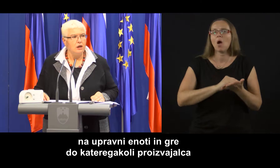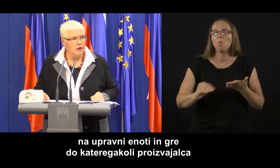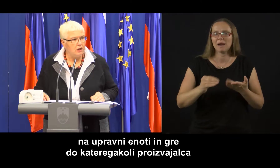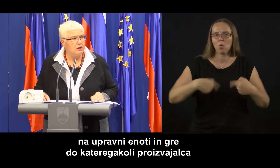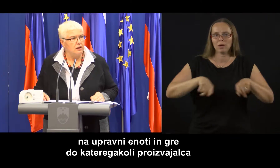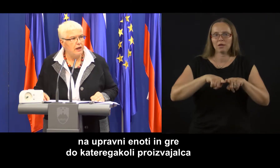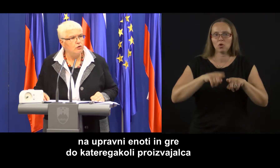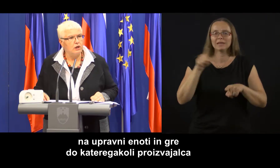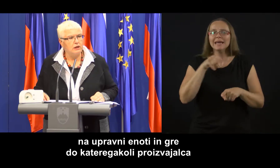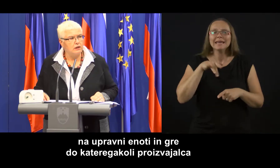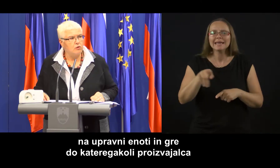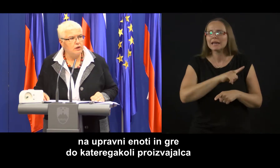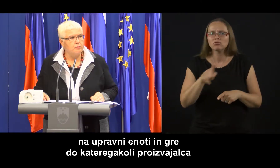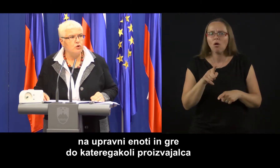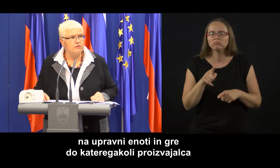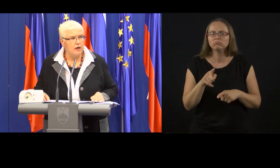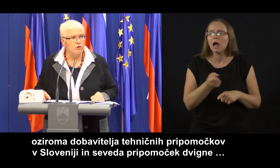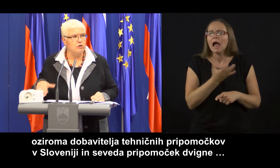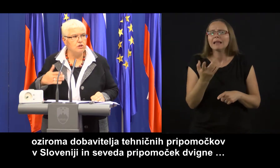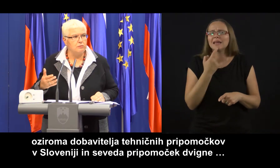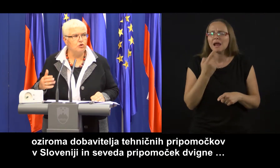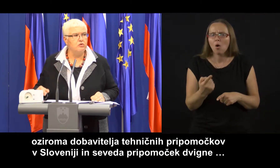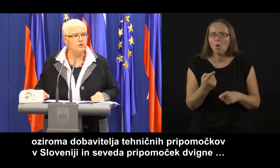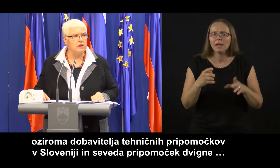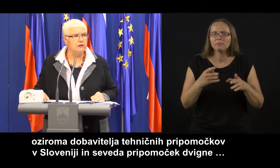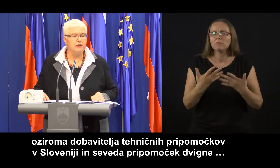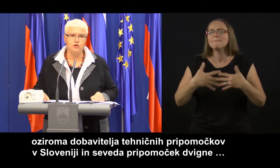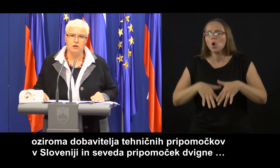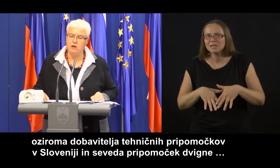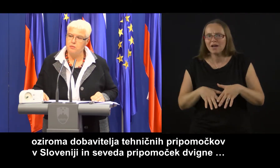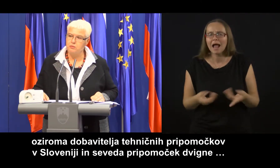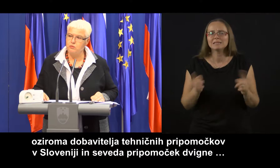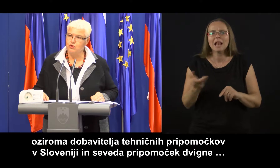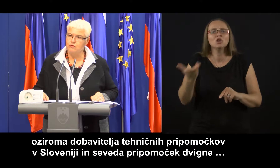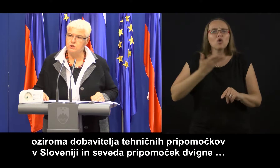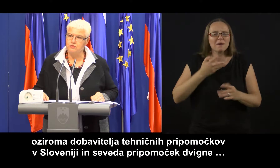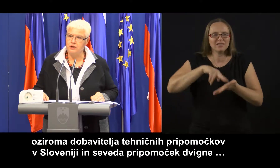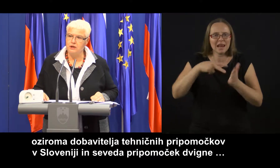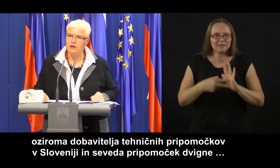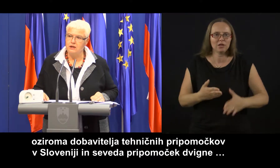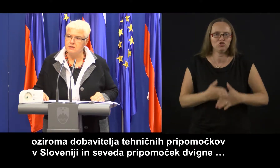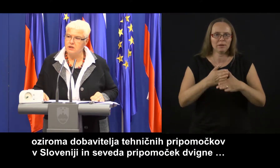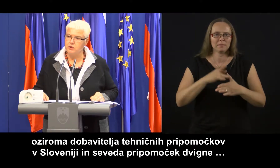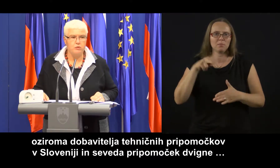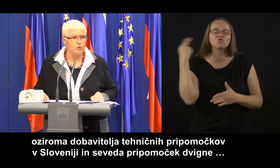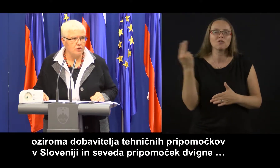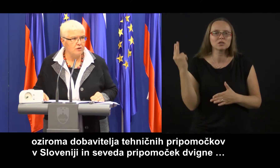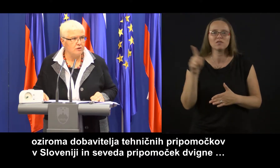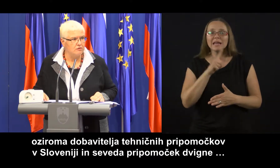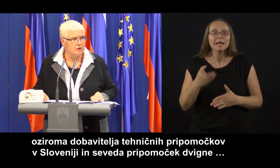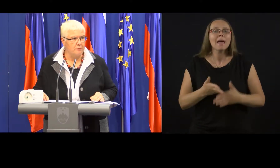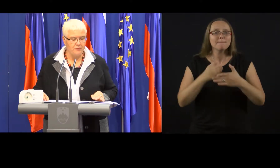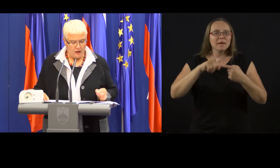enoti in gre do katerega koli proizvajalca oziroma dobavitelja tehničnih pripomočkov v Sloveniji in seveda